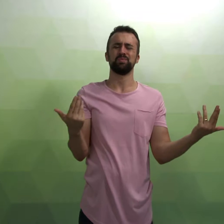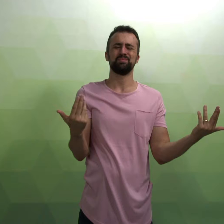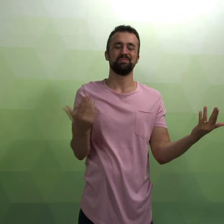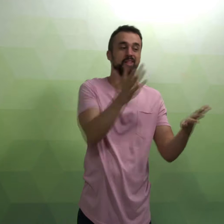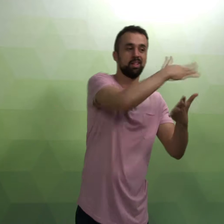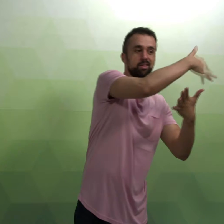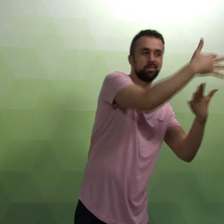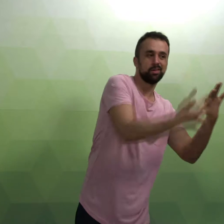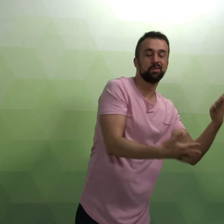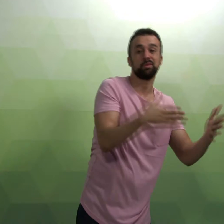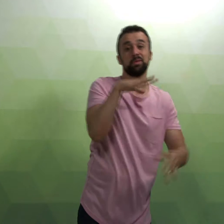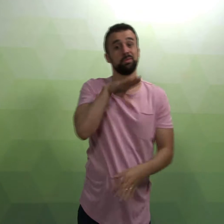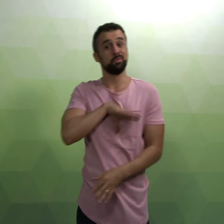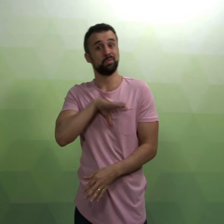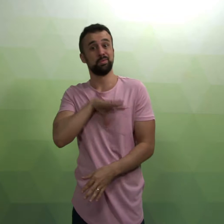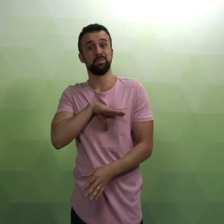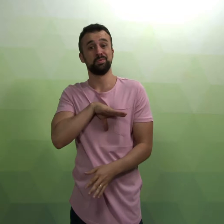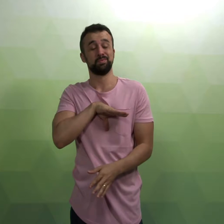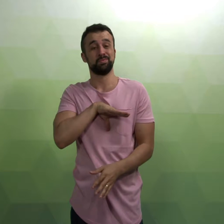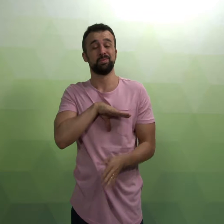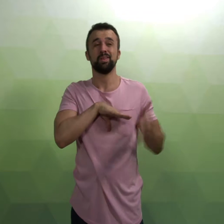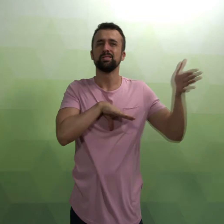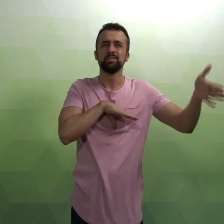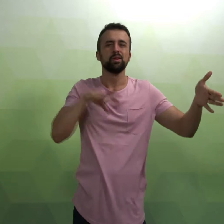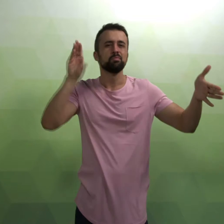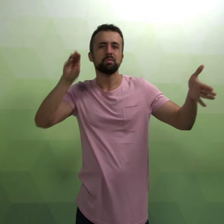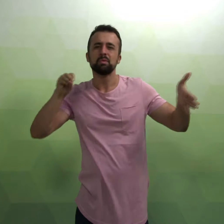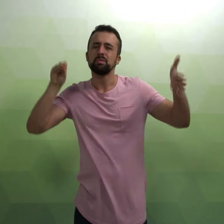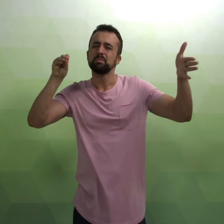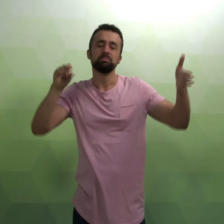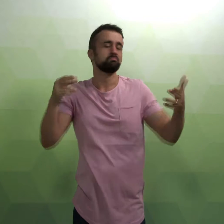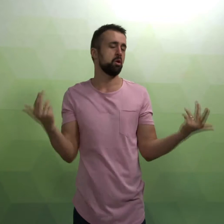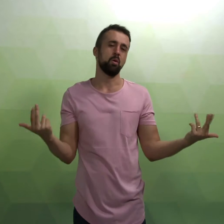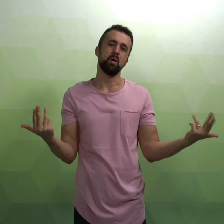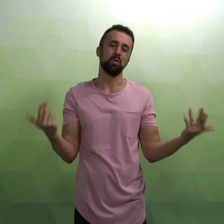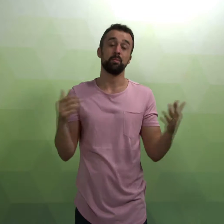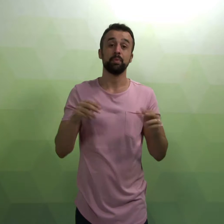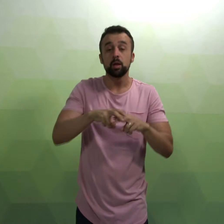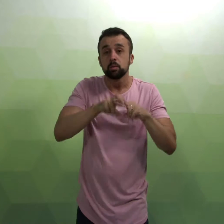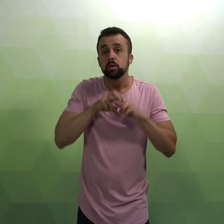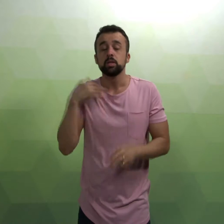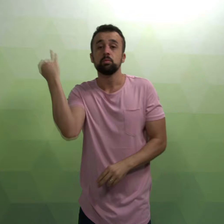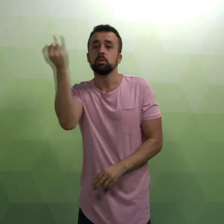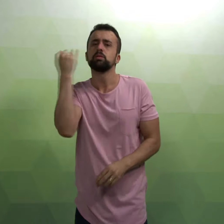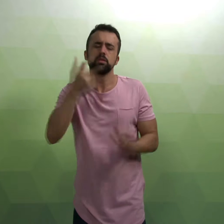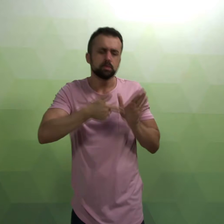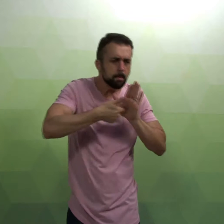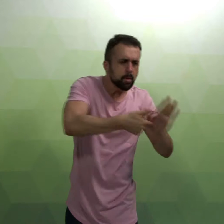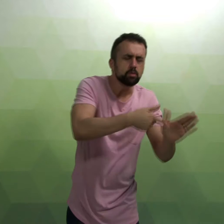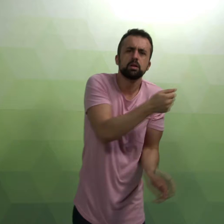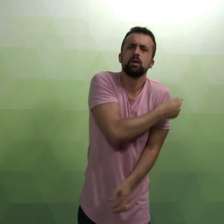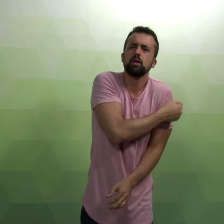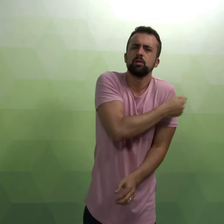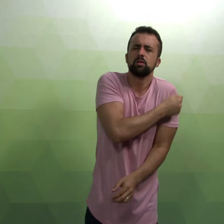No caso dos surdos, acontece a mesma coisa entre a Libras e a língua portuguesa. Daí